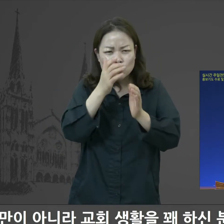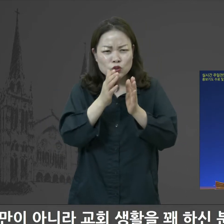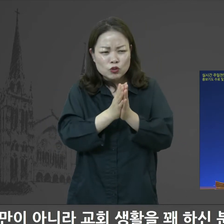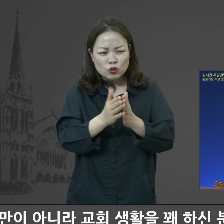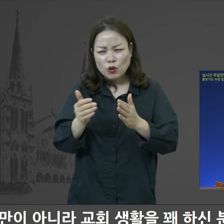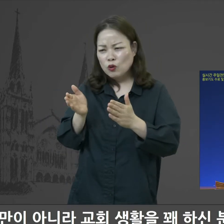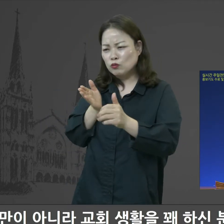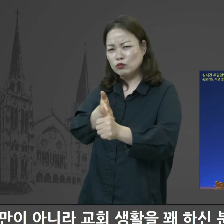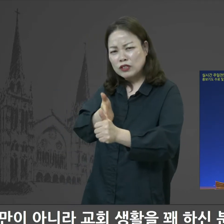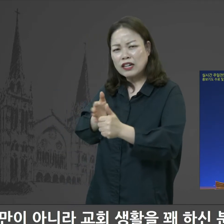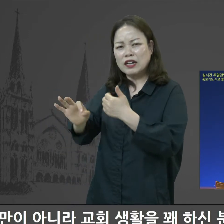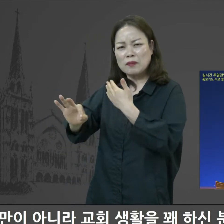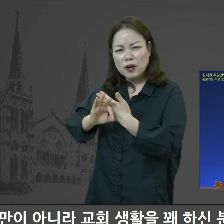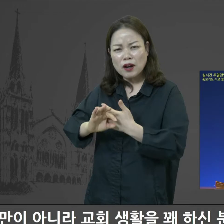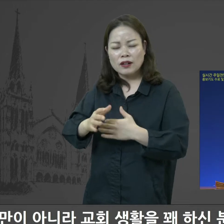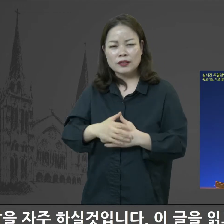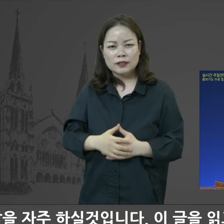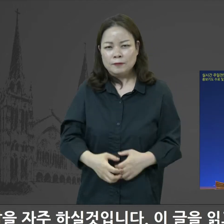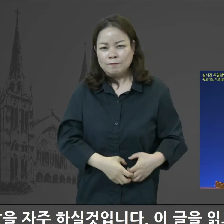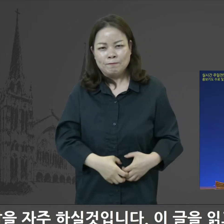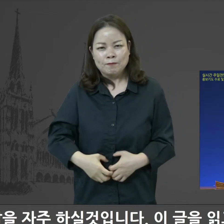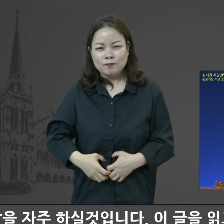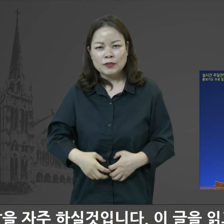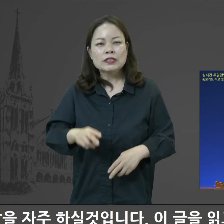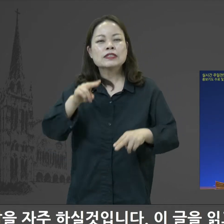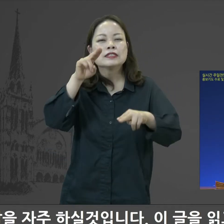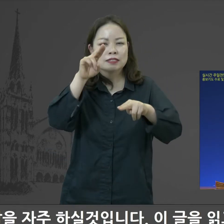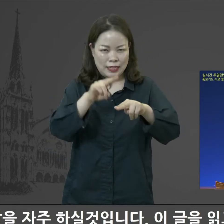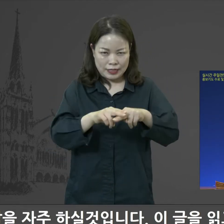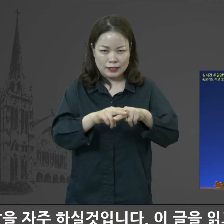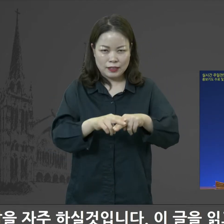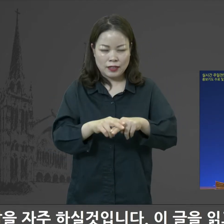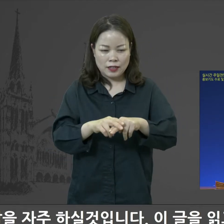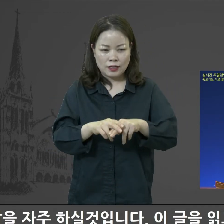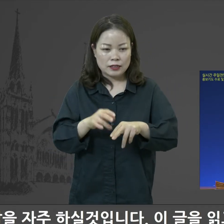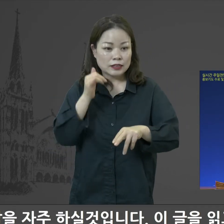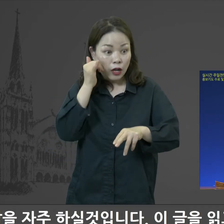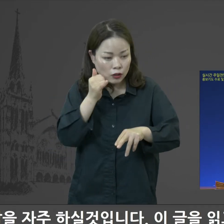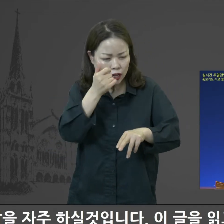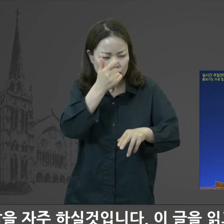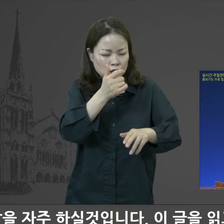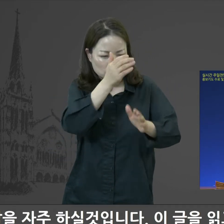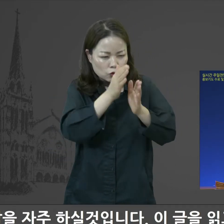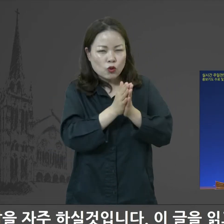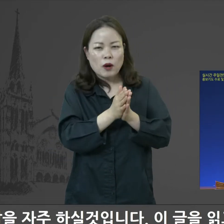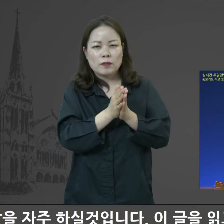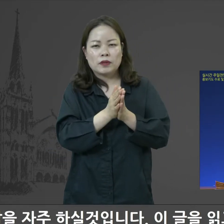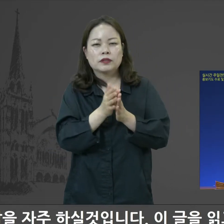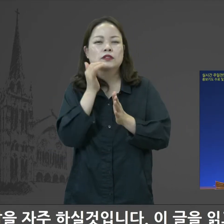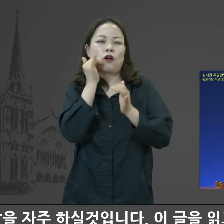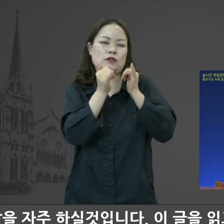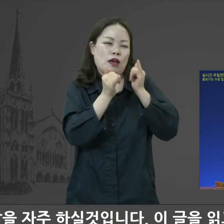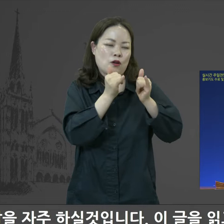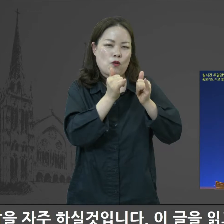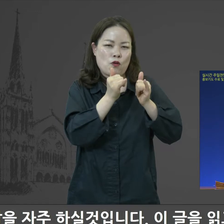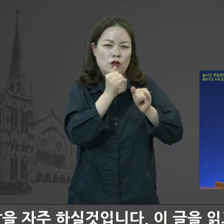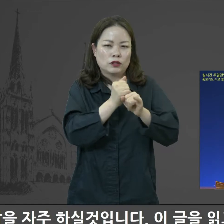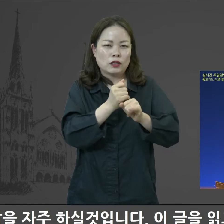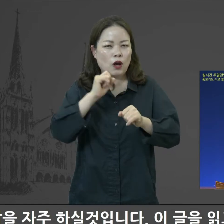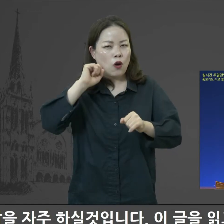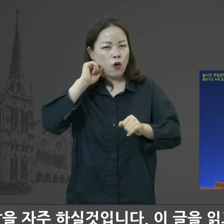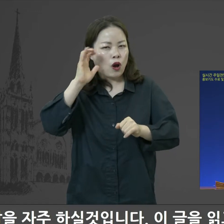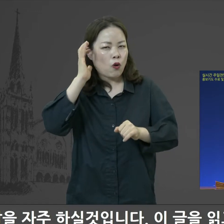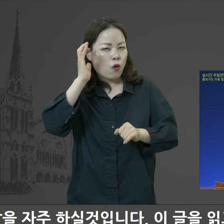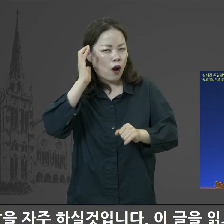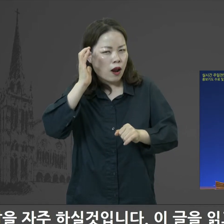부탁을 받으면 머뭇머뭇하지 않고 그 자리에서, 또는 전화로 기도 제목을 받으면 전화로 하기가 조금